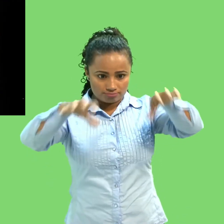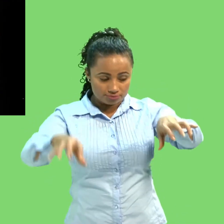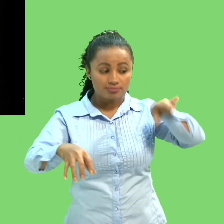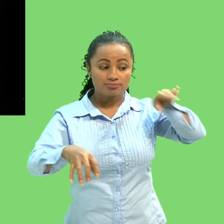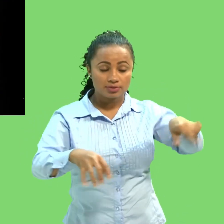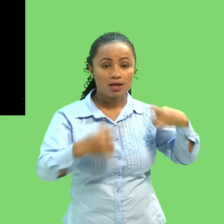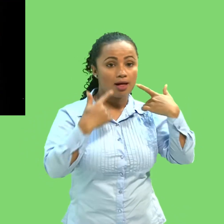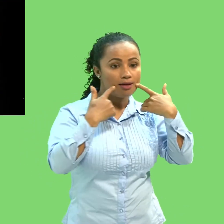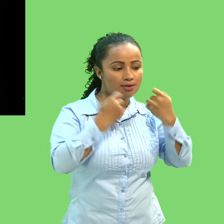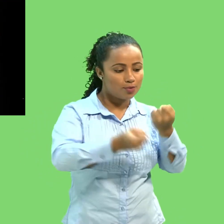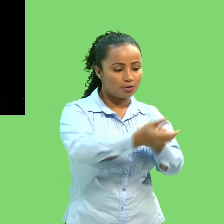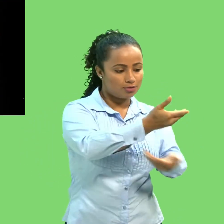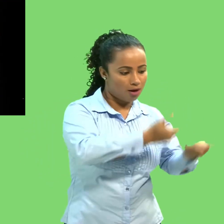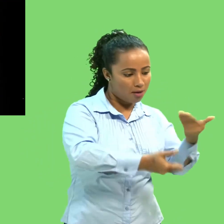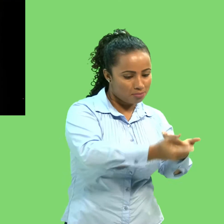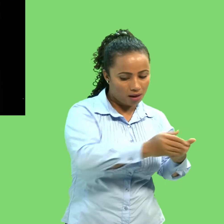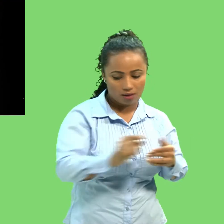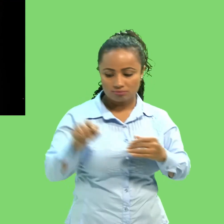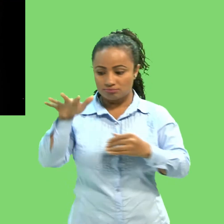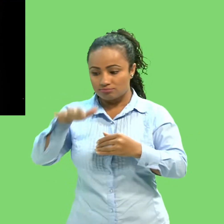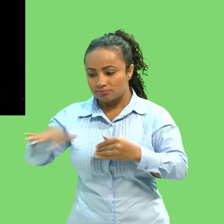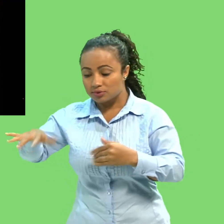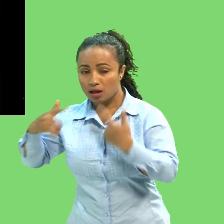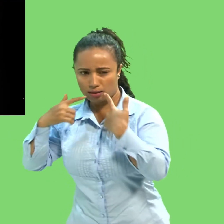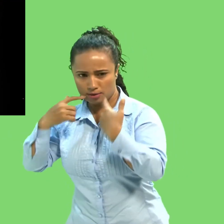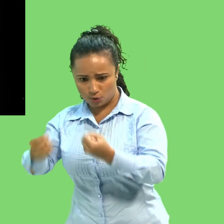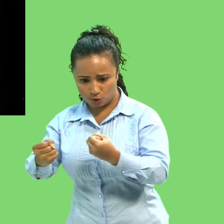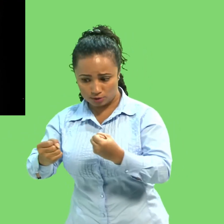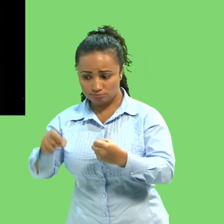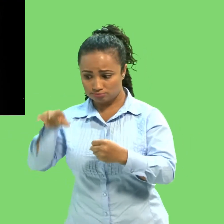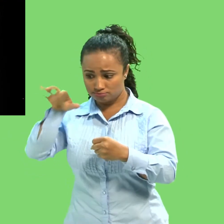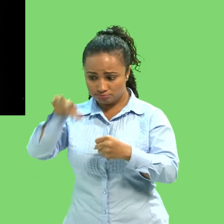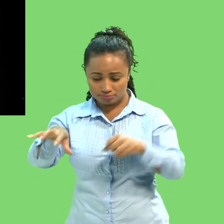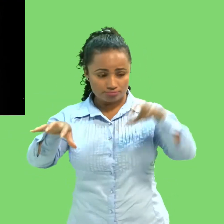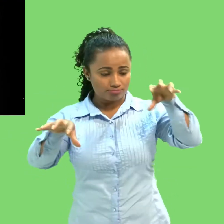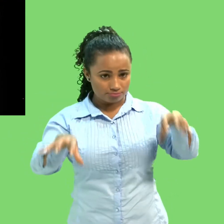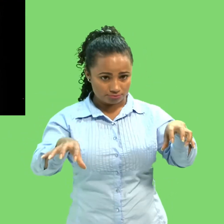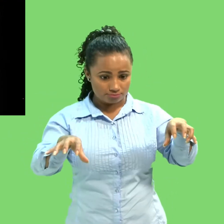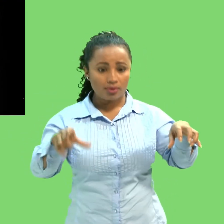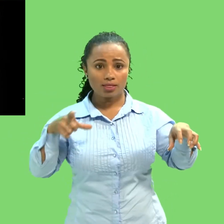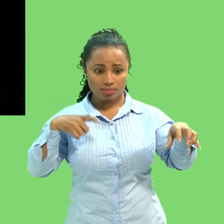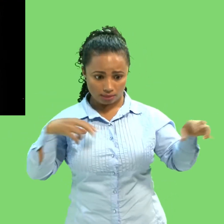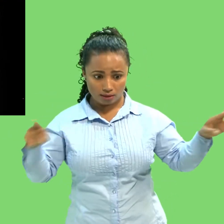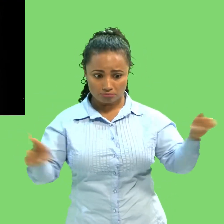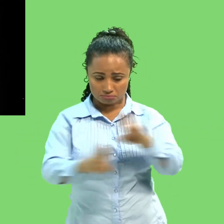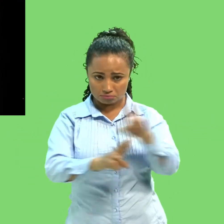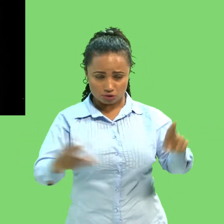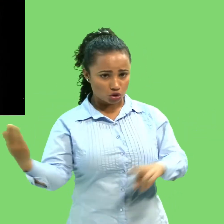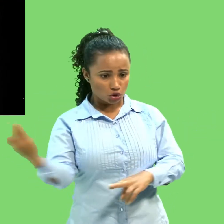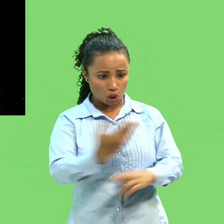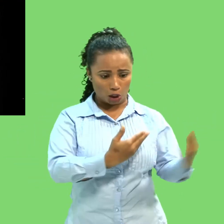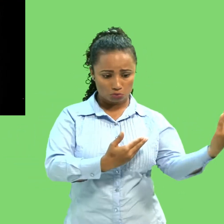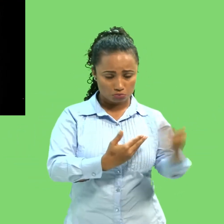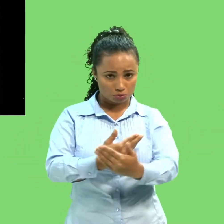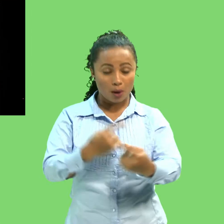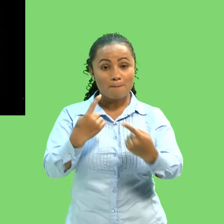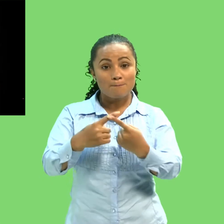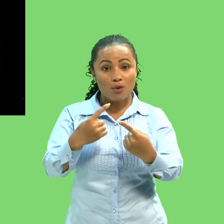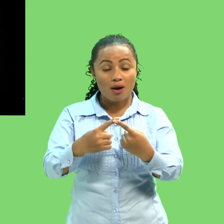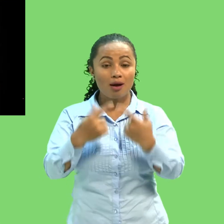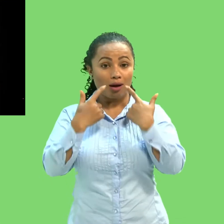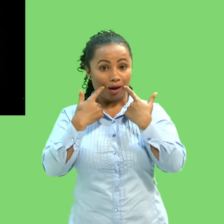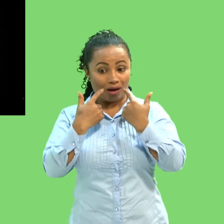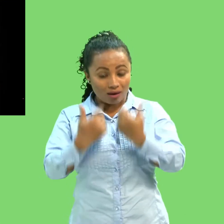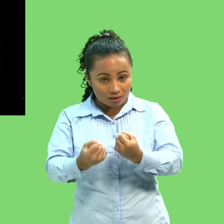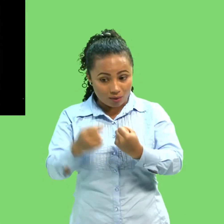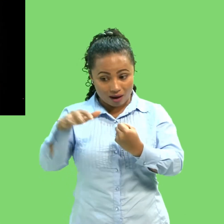ter uma relação direta com a própria linguística, como eu já mostrei anteriormente para vocês. Em que aspecto? A linguística, na